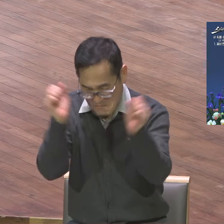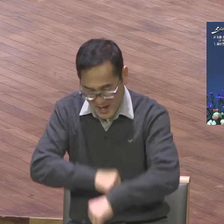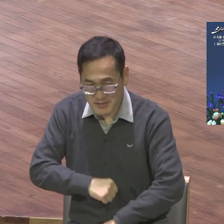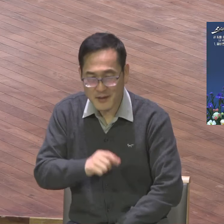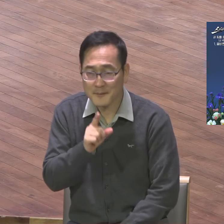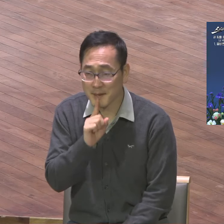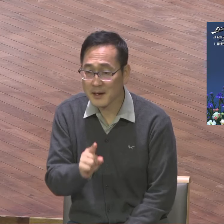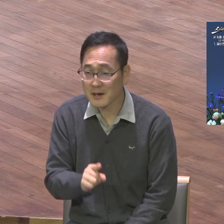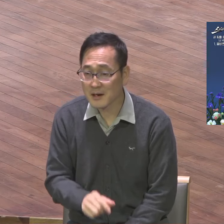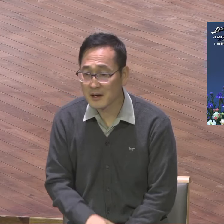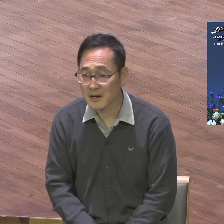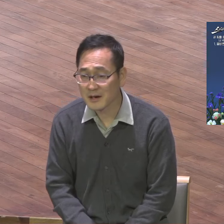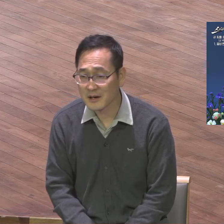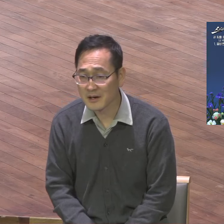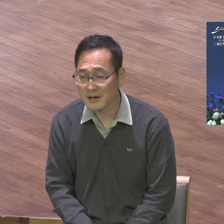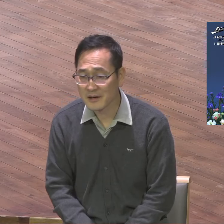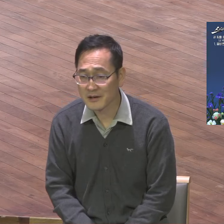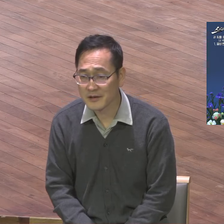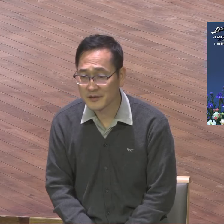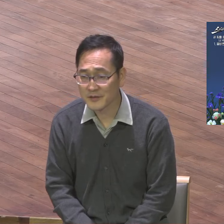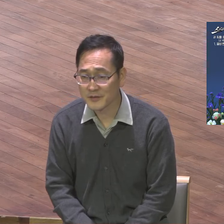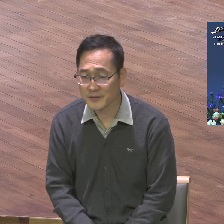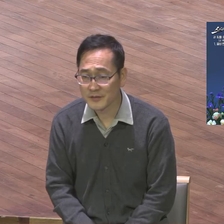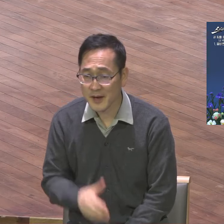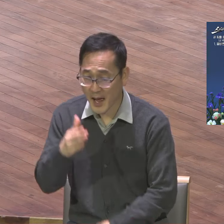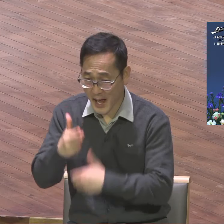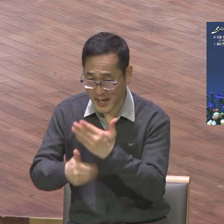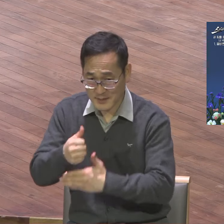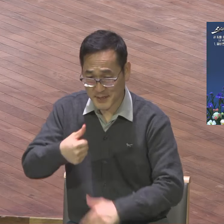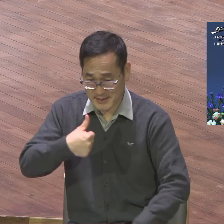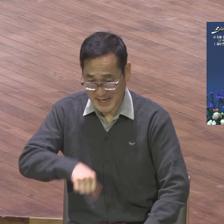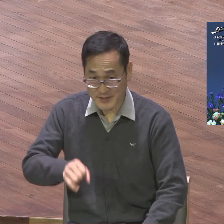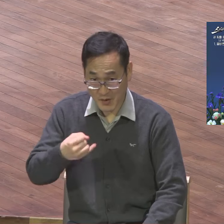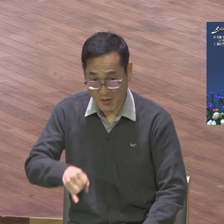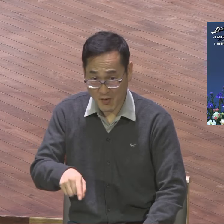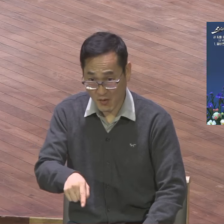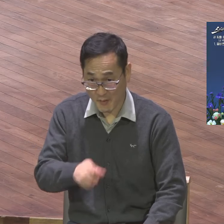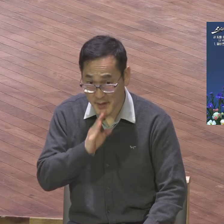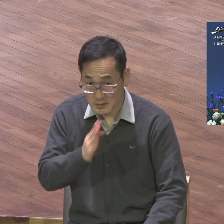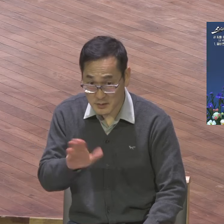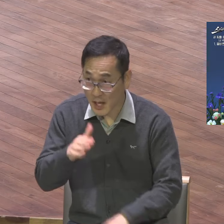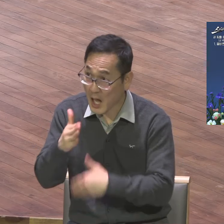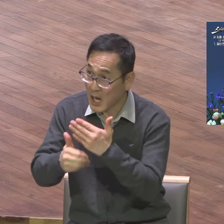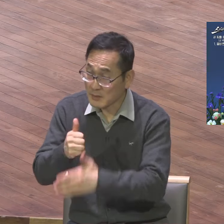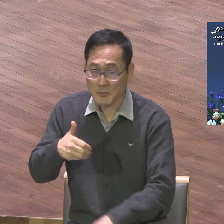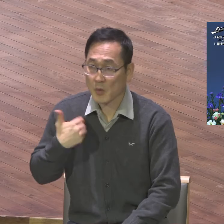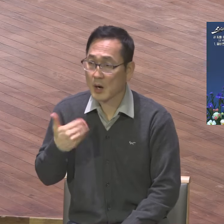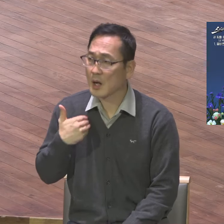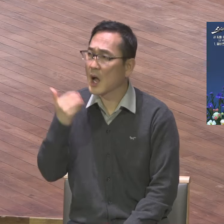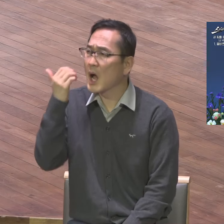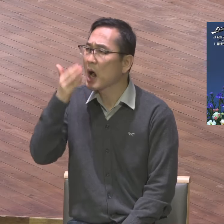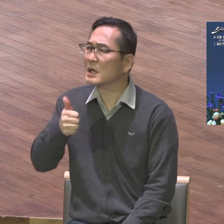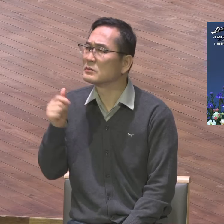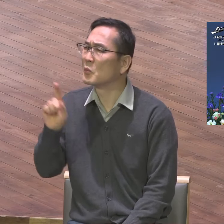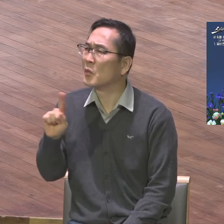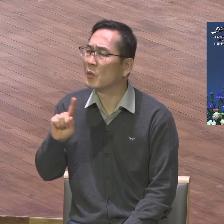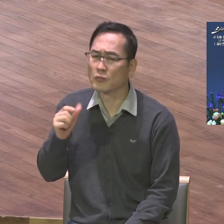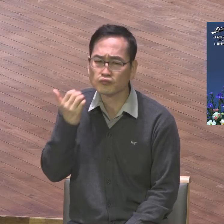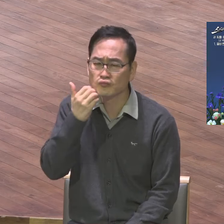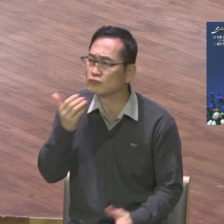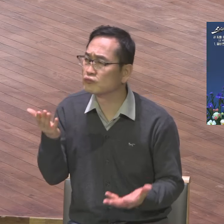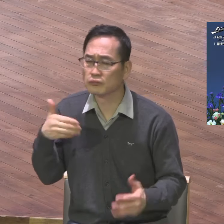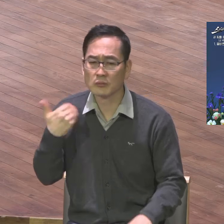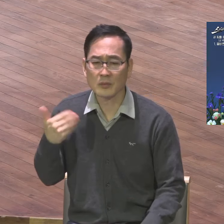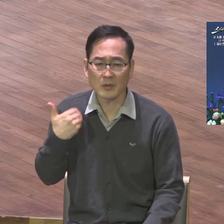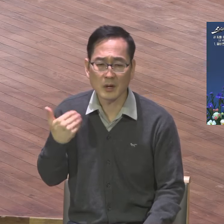망한다. 왜 망하느냐? 하나님의 자녀가 하나님을 아는 지식이 없어서 우리가 문제와 사건 속에